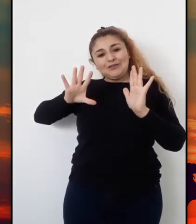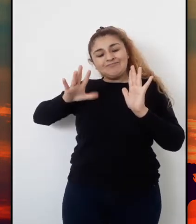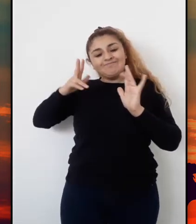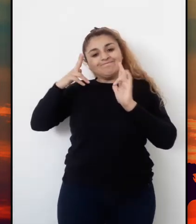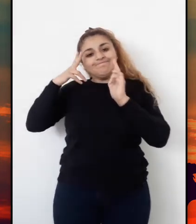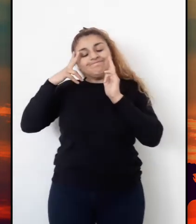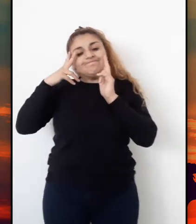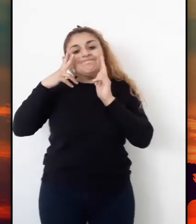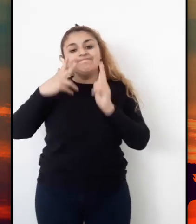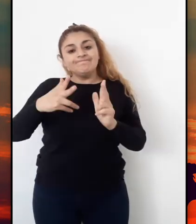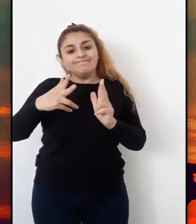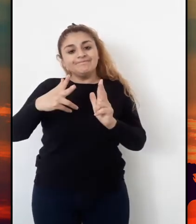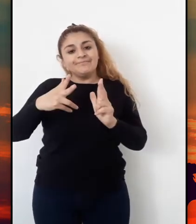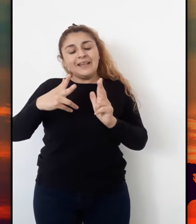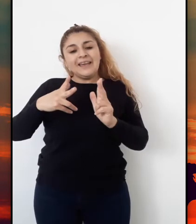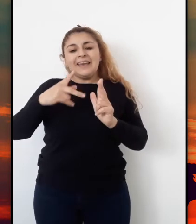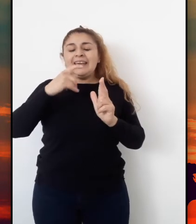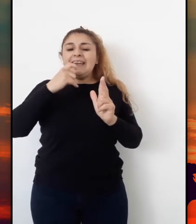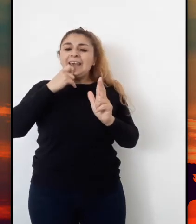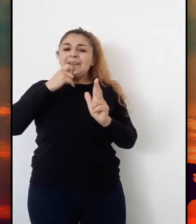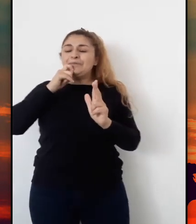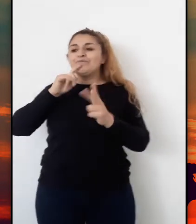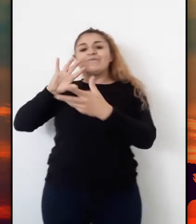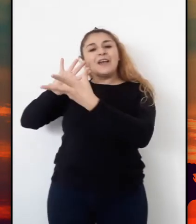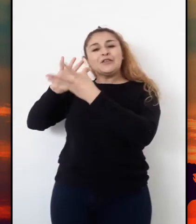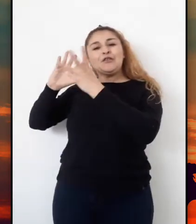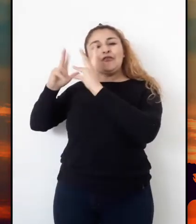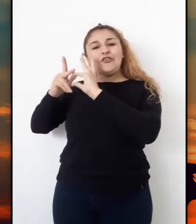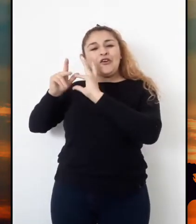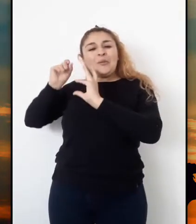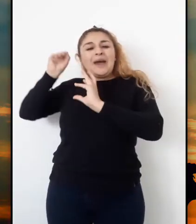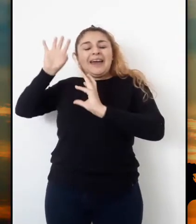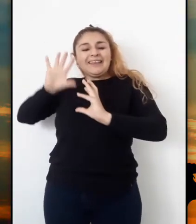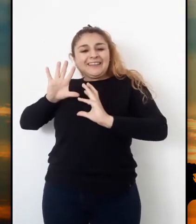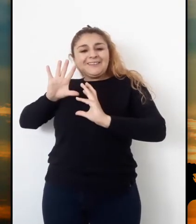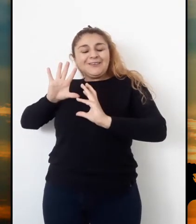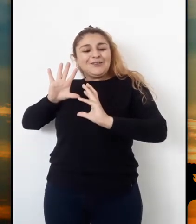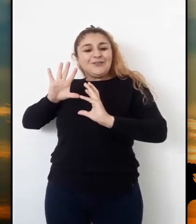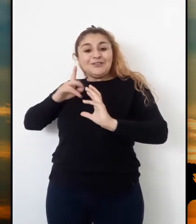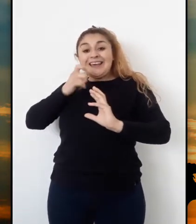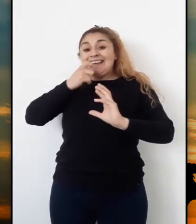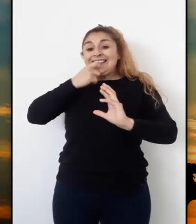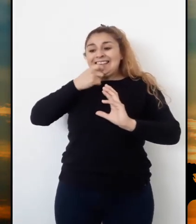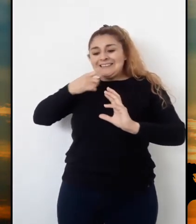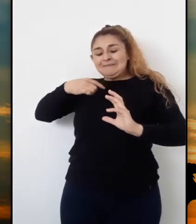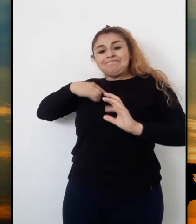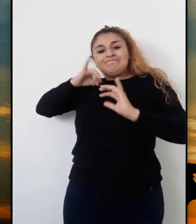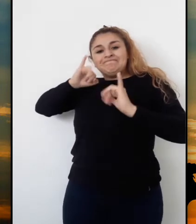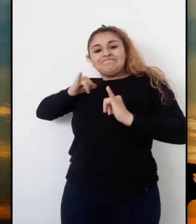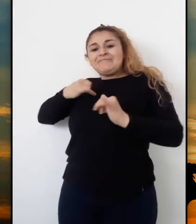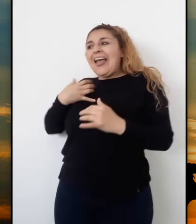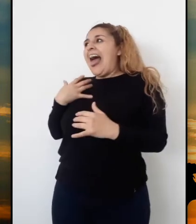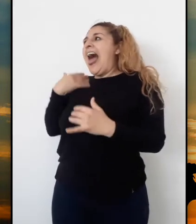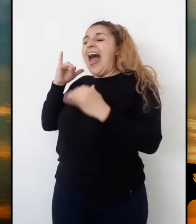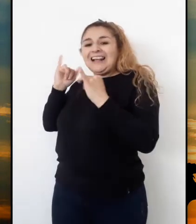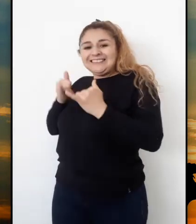la heredad que me ha tocado. Amén. Por David. Para David. Il n'y a pas un autre bien.